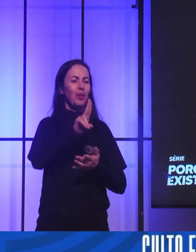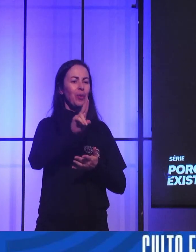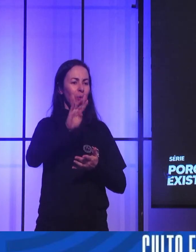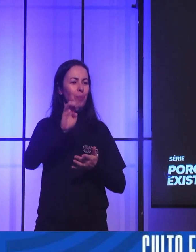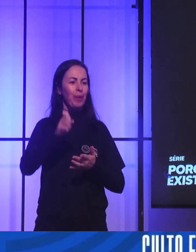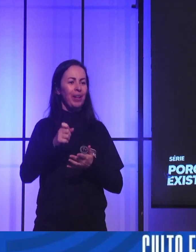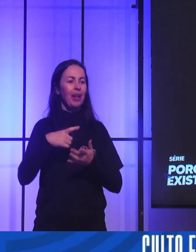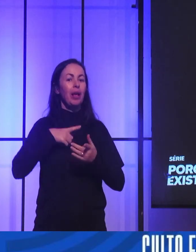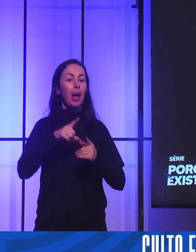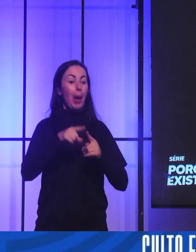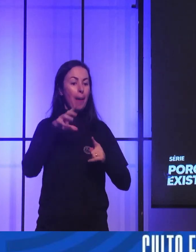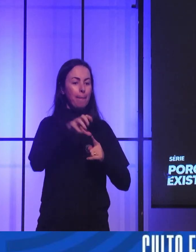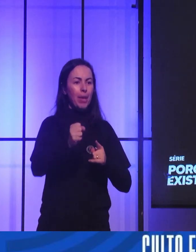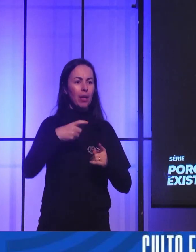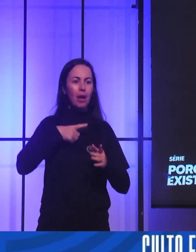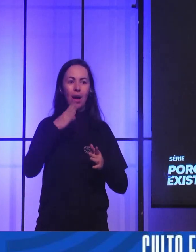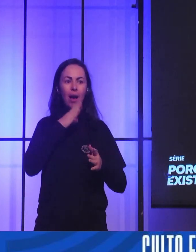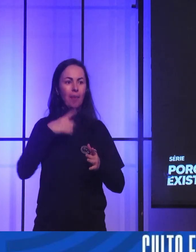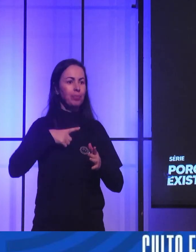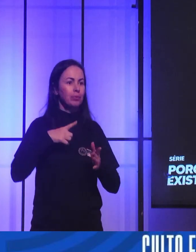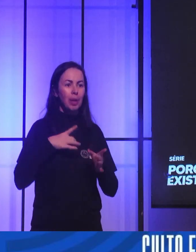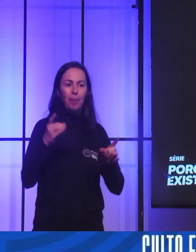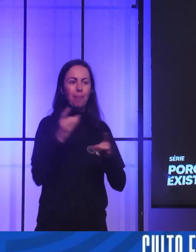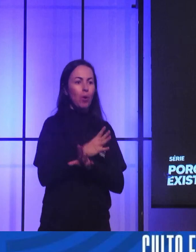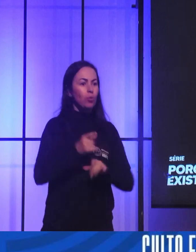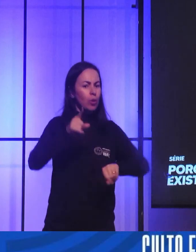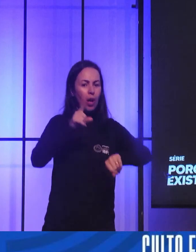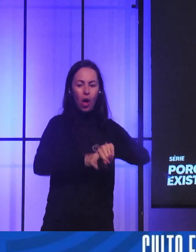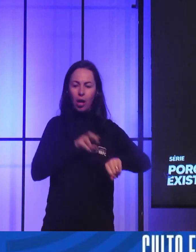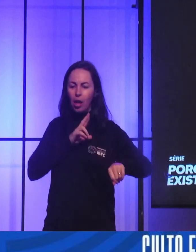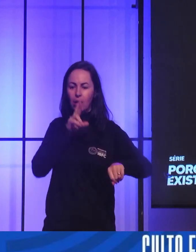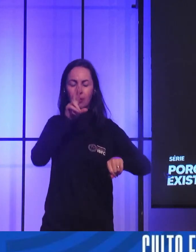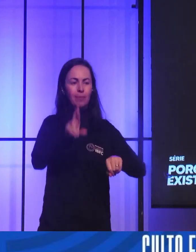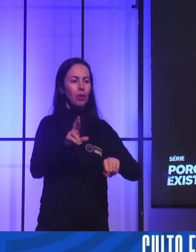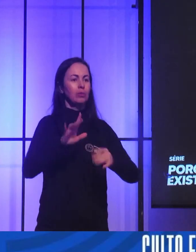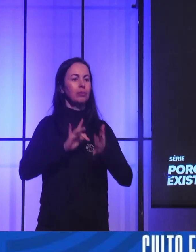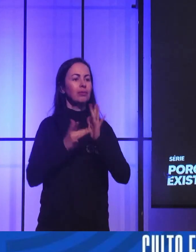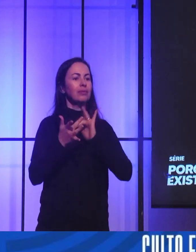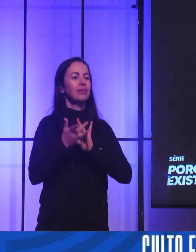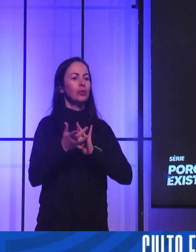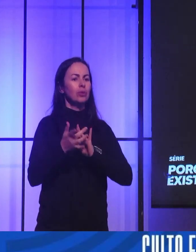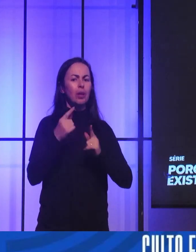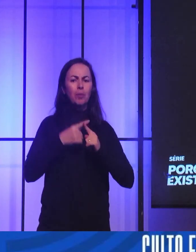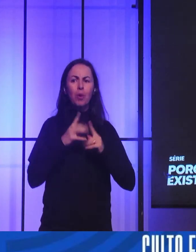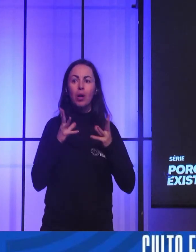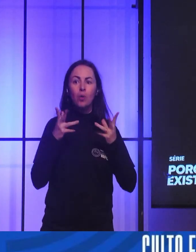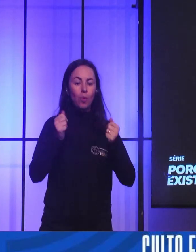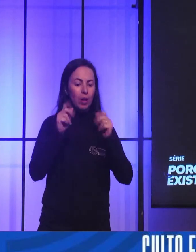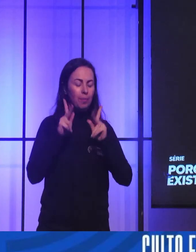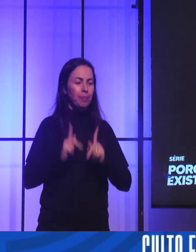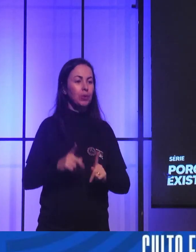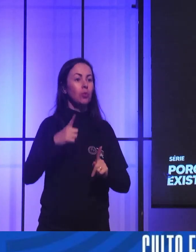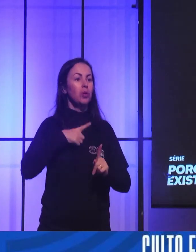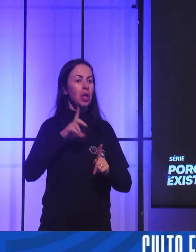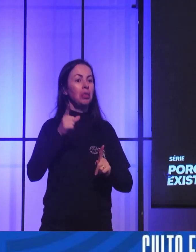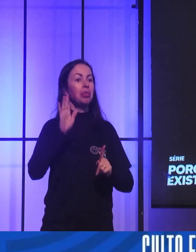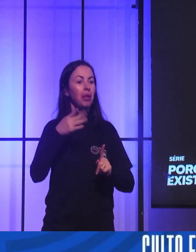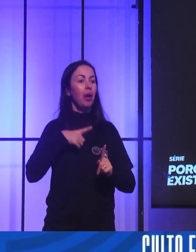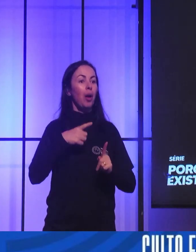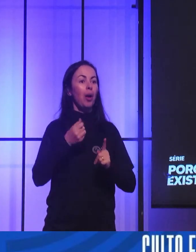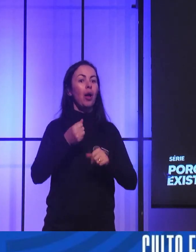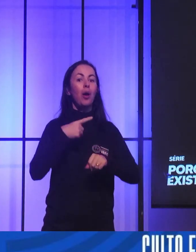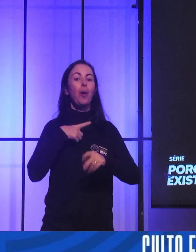ela não consegue ficar sem falar de Jesus. E já foram inúmeras pessoas que foram confrontados e é de uma maneira